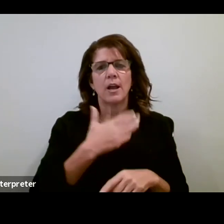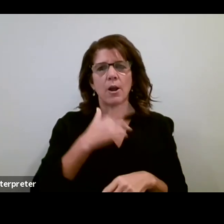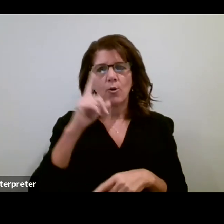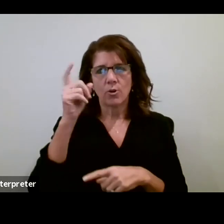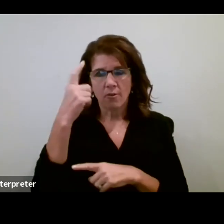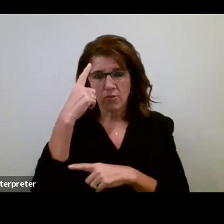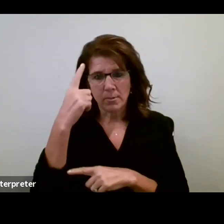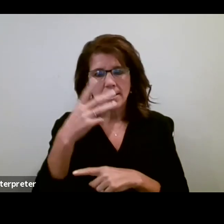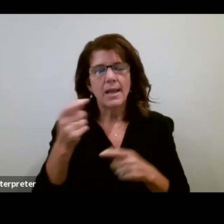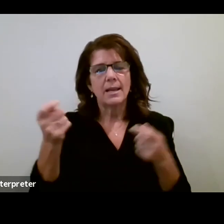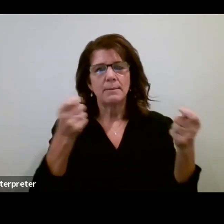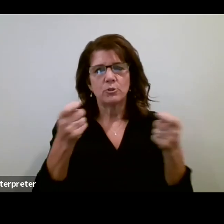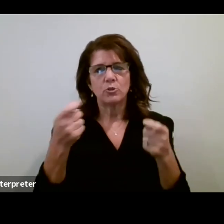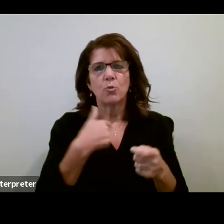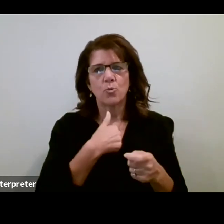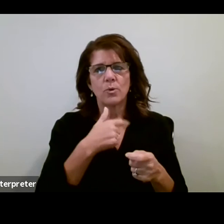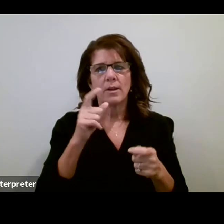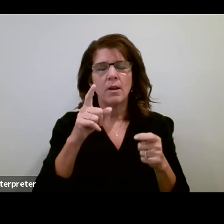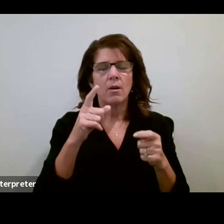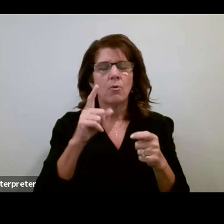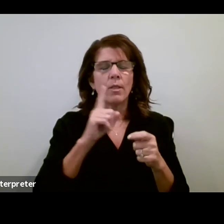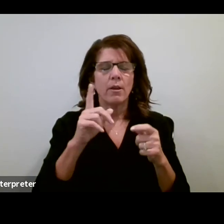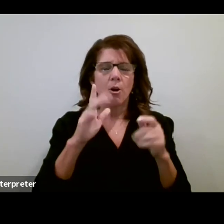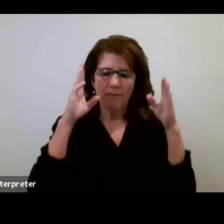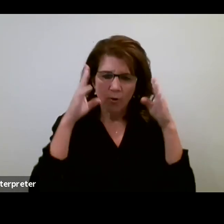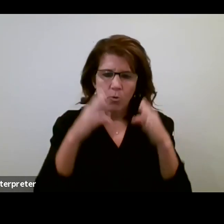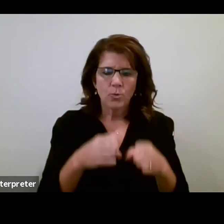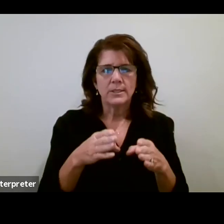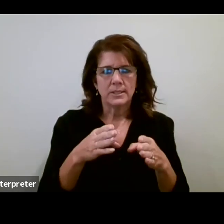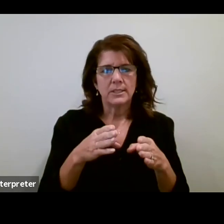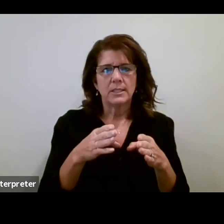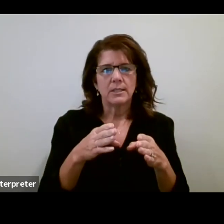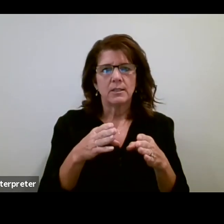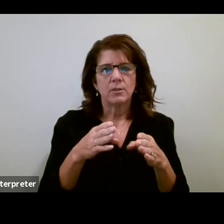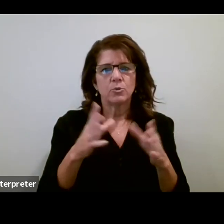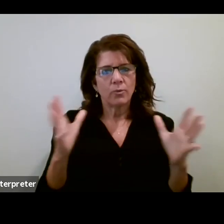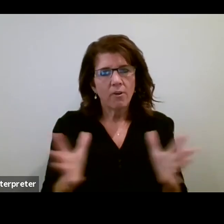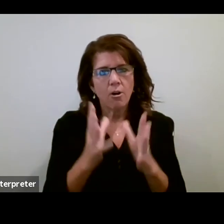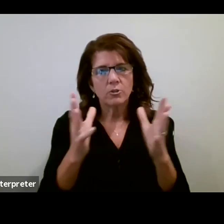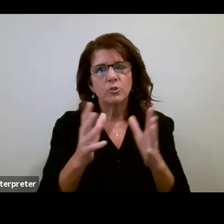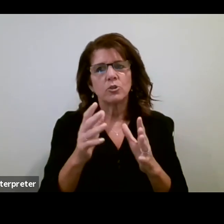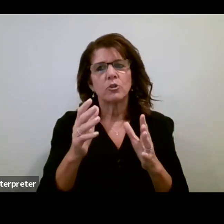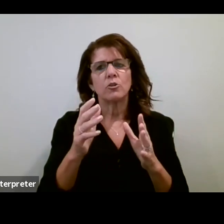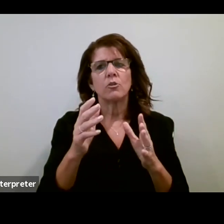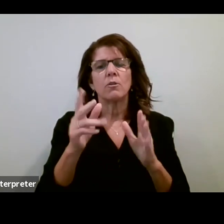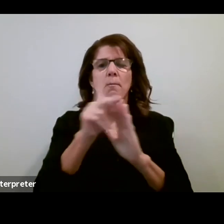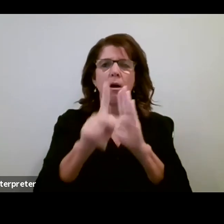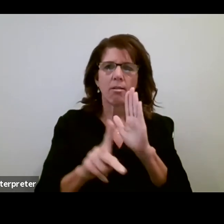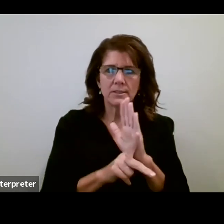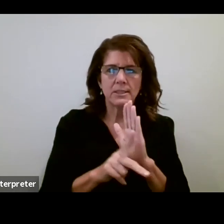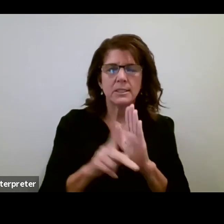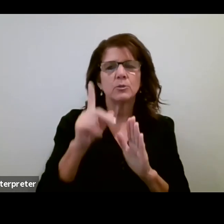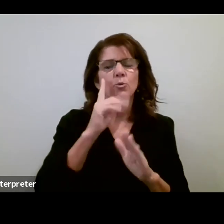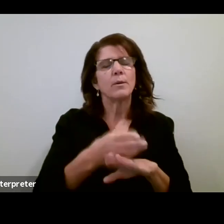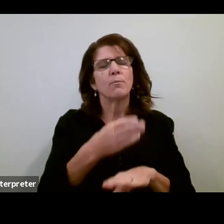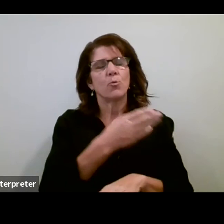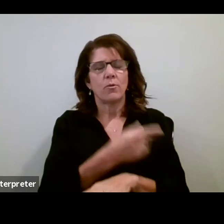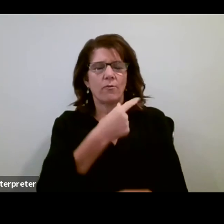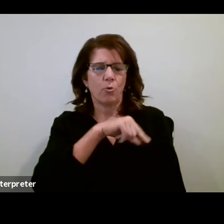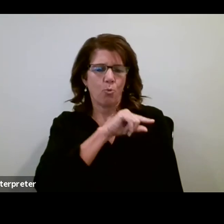en impulsar políticas públicas que buscan mejorar la calidad de vida de los adultos mayores. Por esto, el